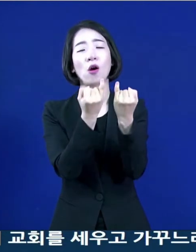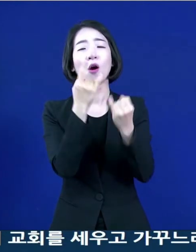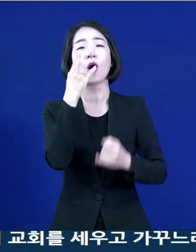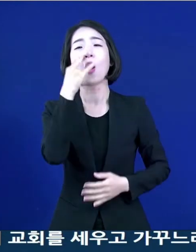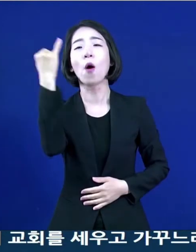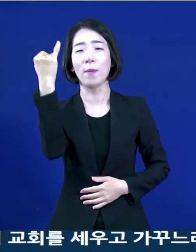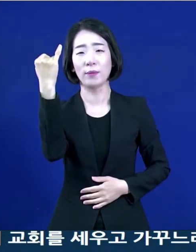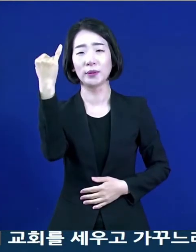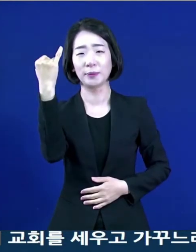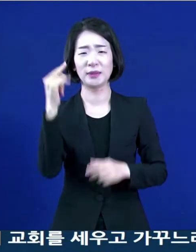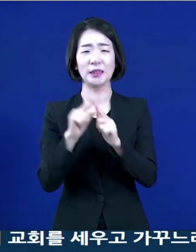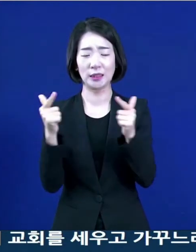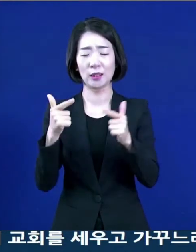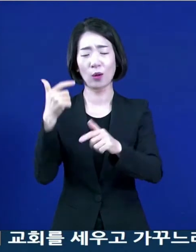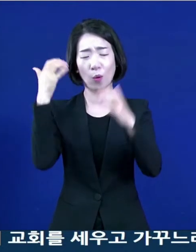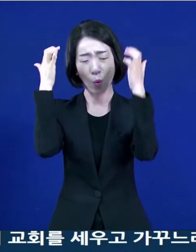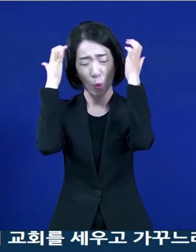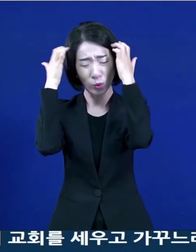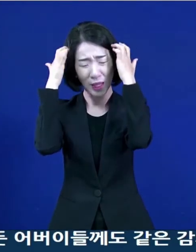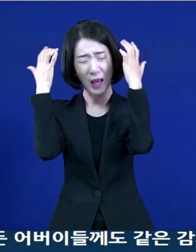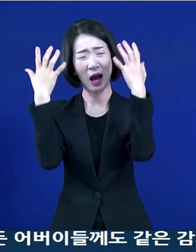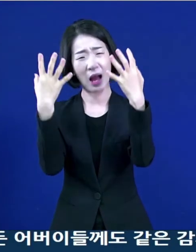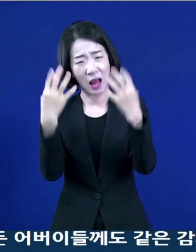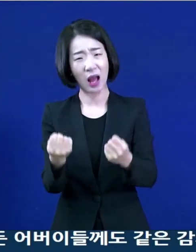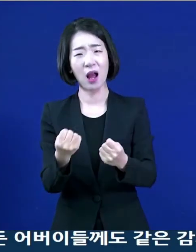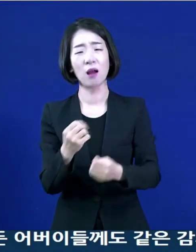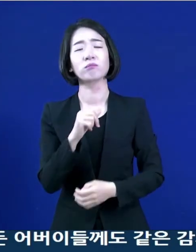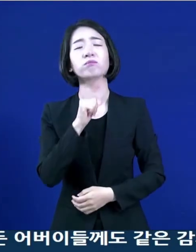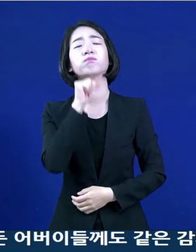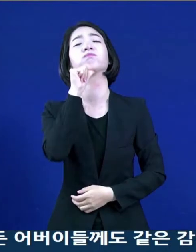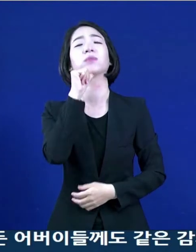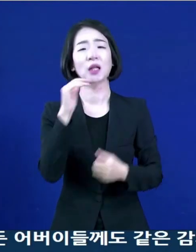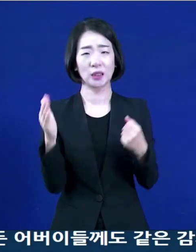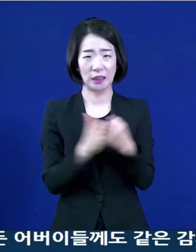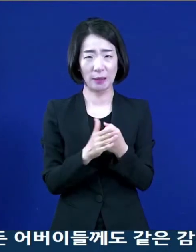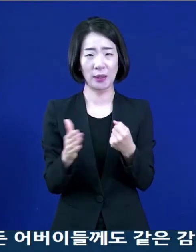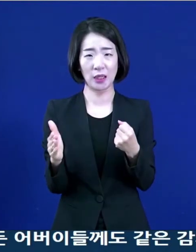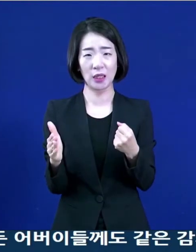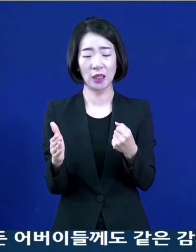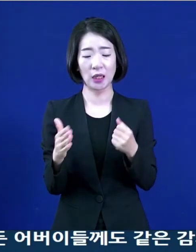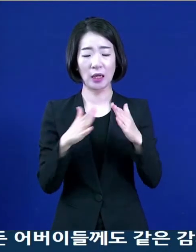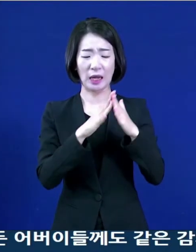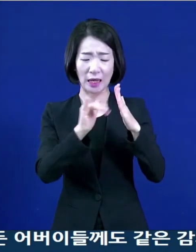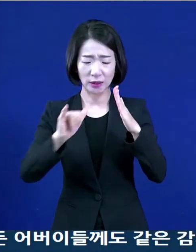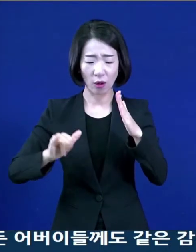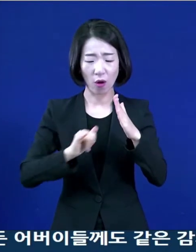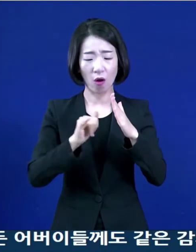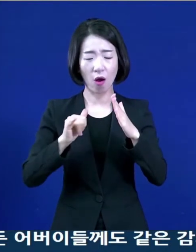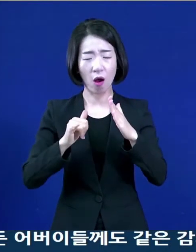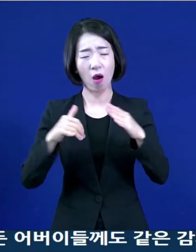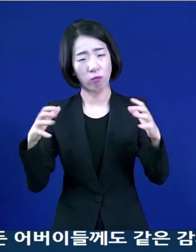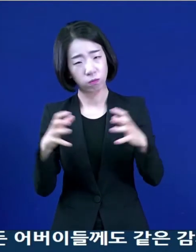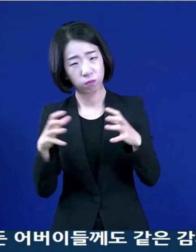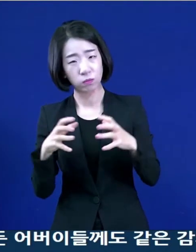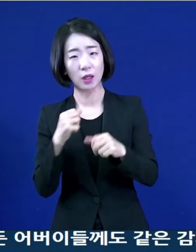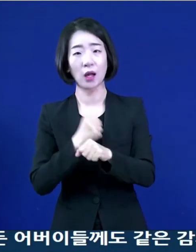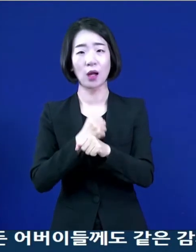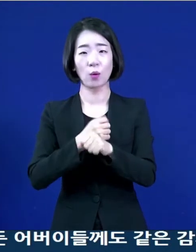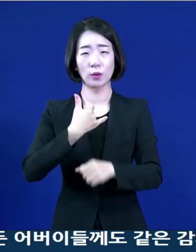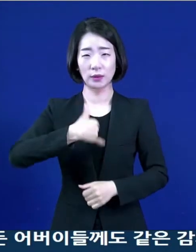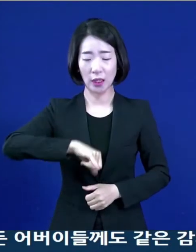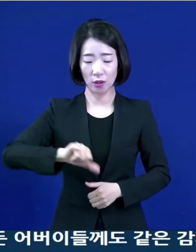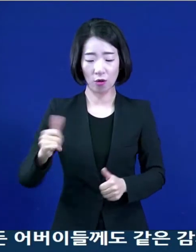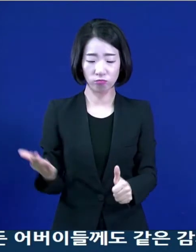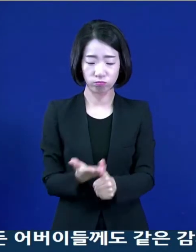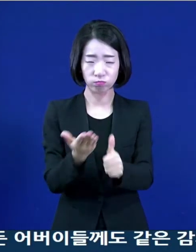고생하셨습니다. 그때는 누구나 다 가난했고요. 가난 가운데 가정을 꾸리고 또 자녀를 키우고